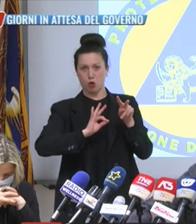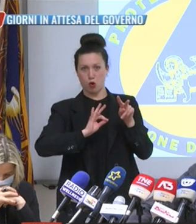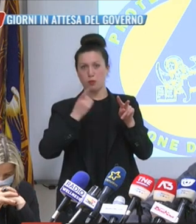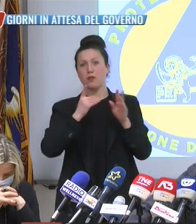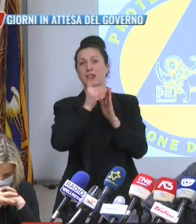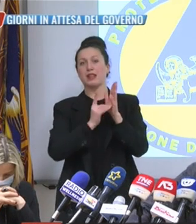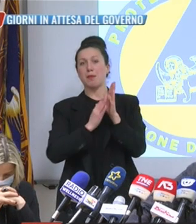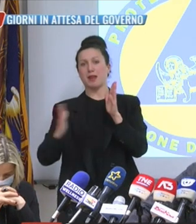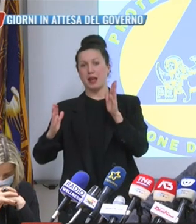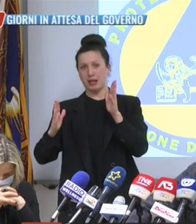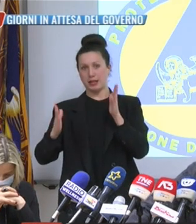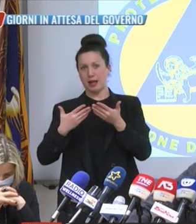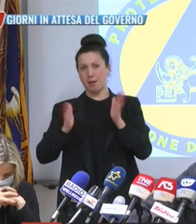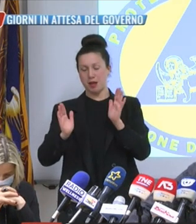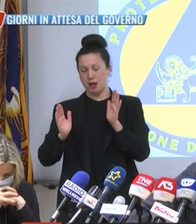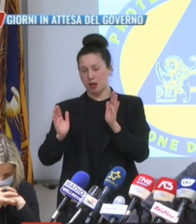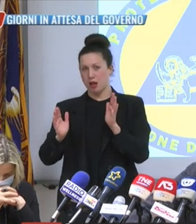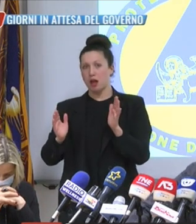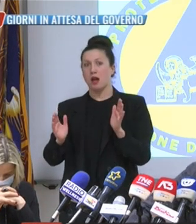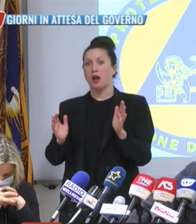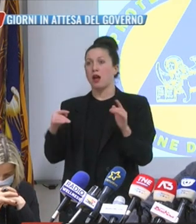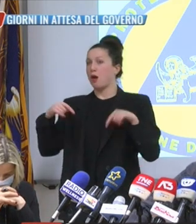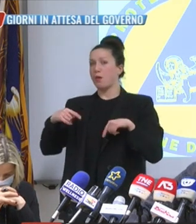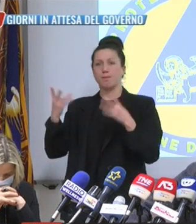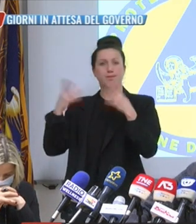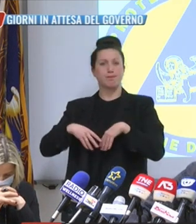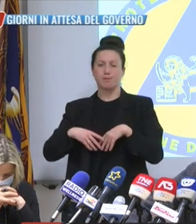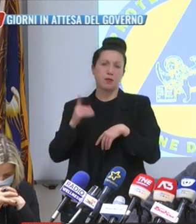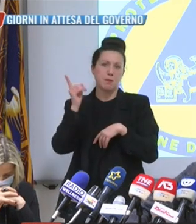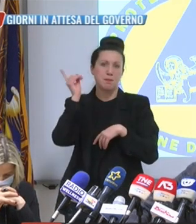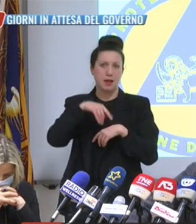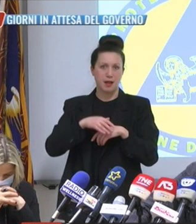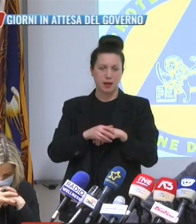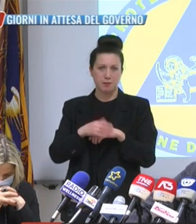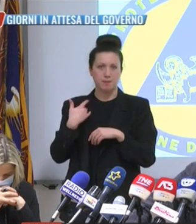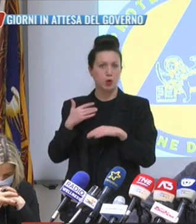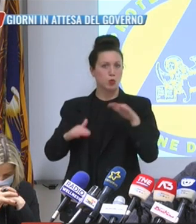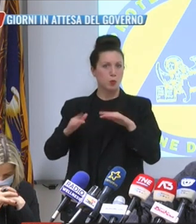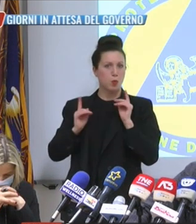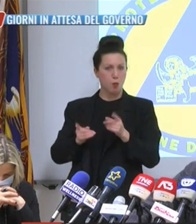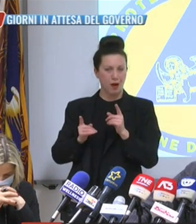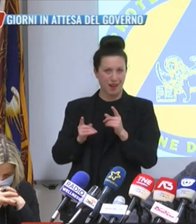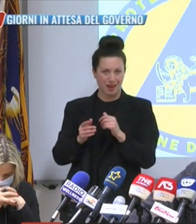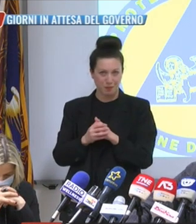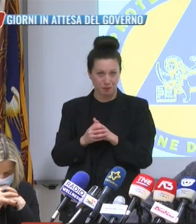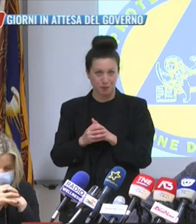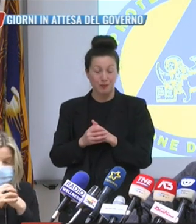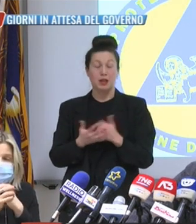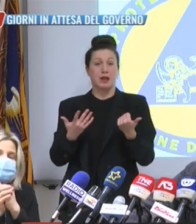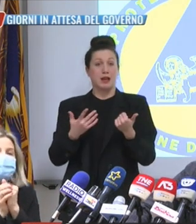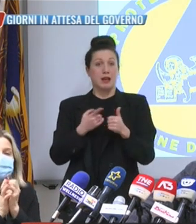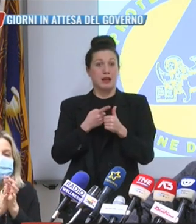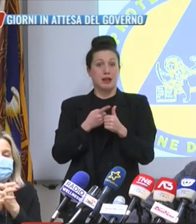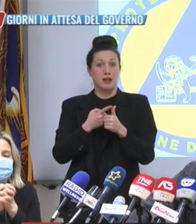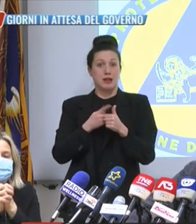Burione, oppure, io qualche dubbio ce l'ho, si sequenzia magari comunque poco, ma